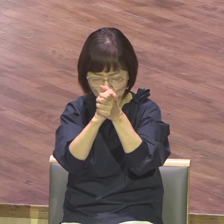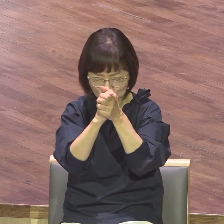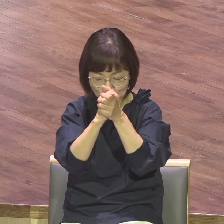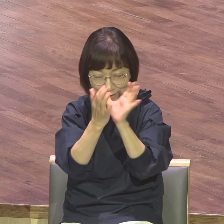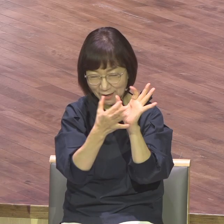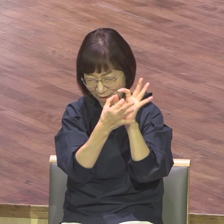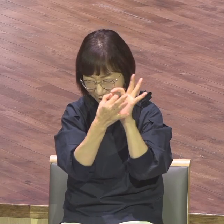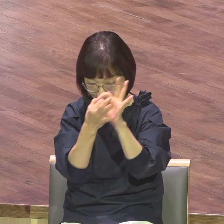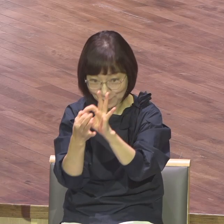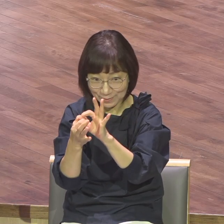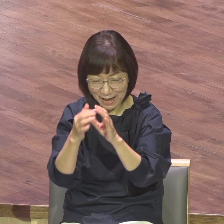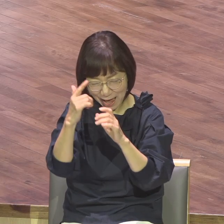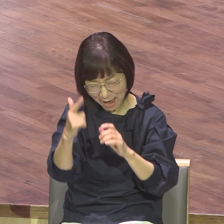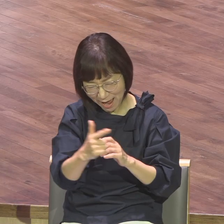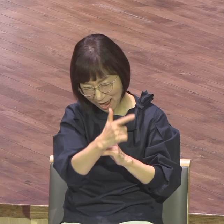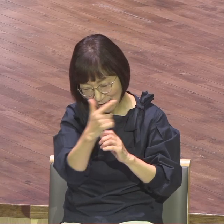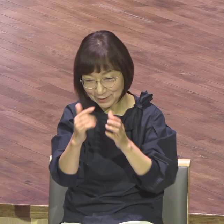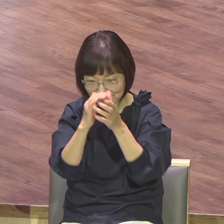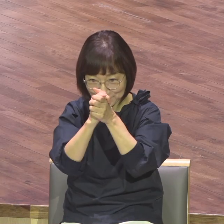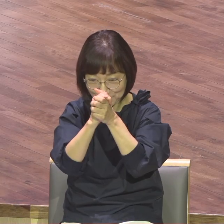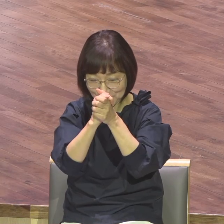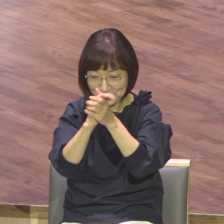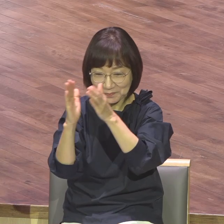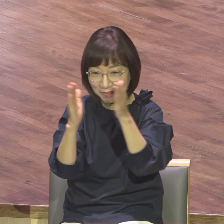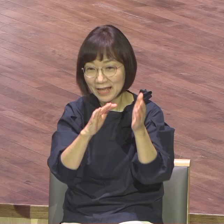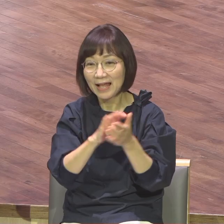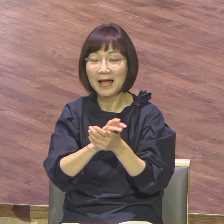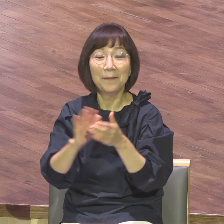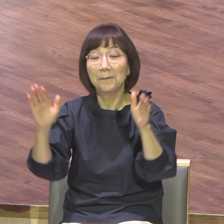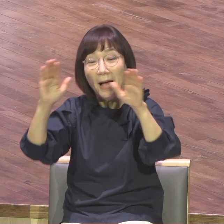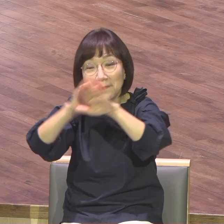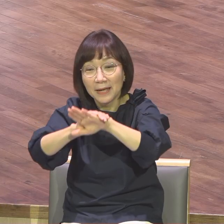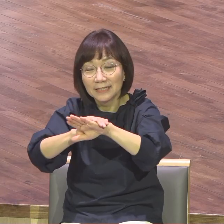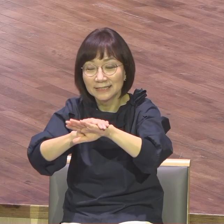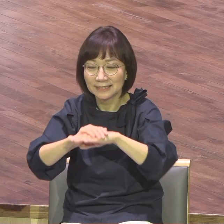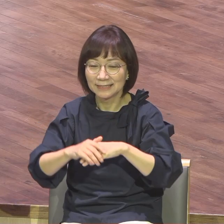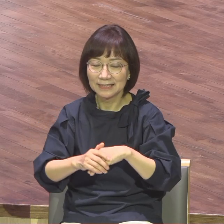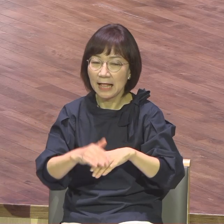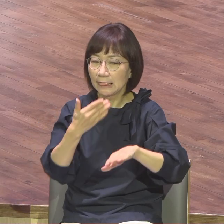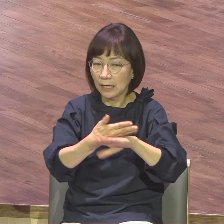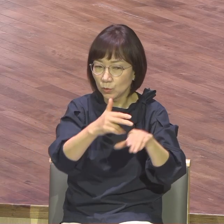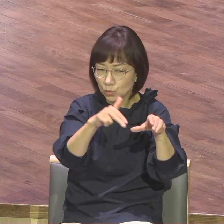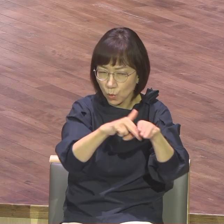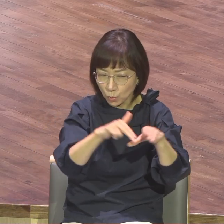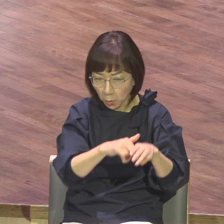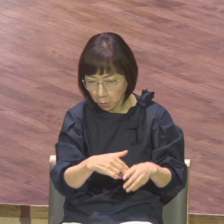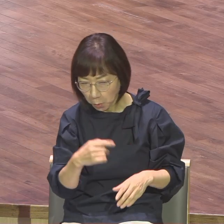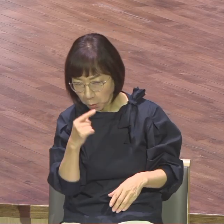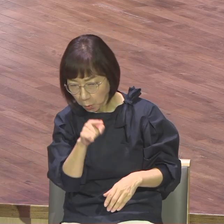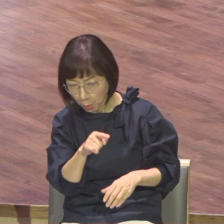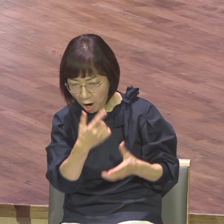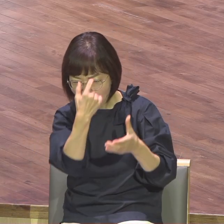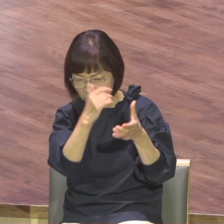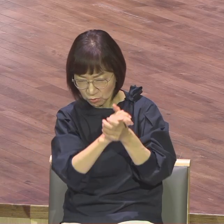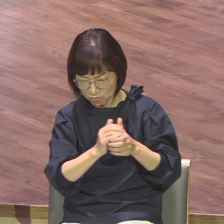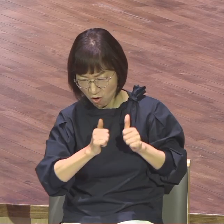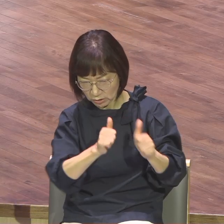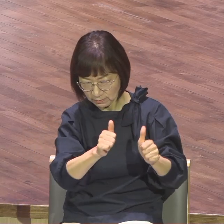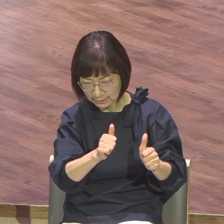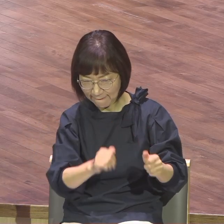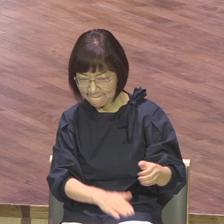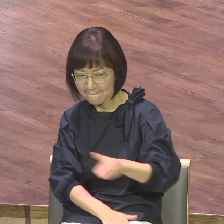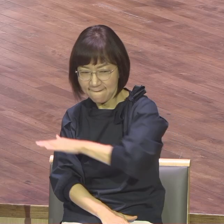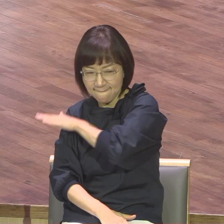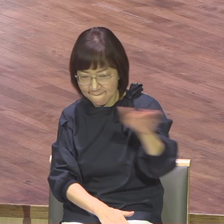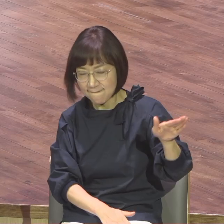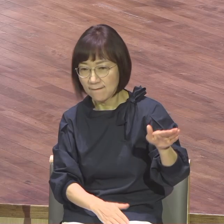밤에는 3단체의 이 많은 종교들 기도 많이 하는데 이걸 능가하는 깊은 기도, 집중